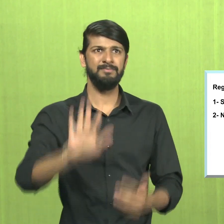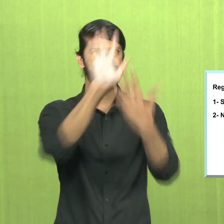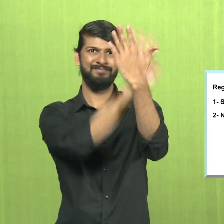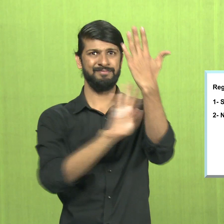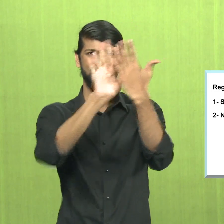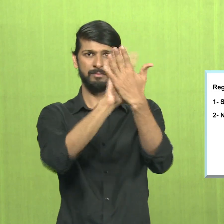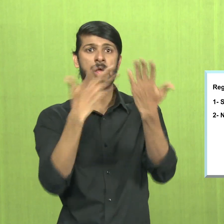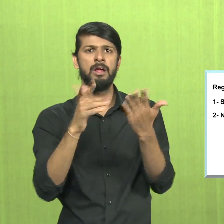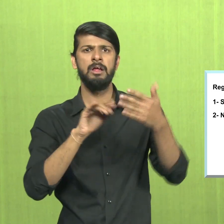ए रीजन